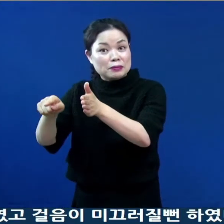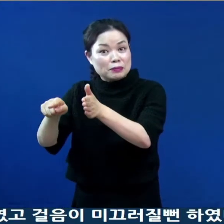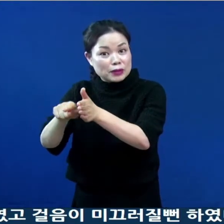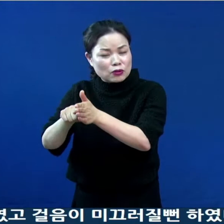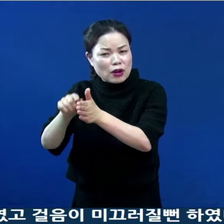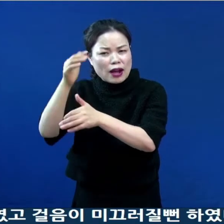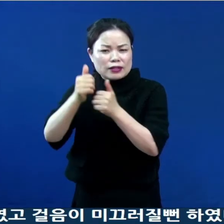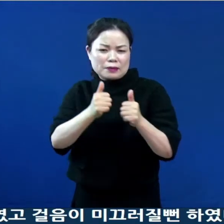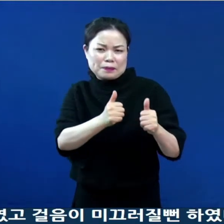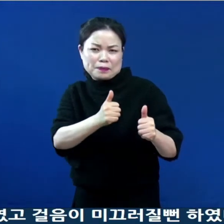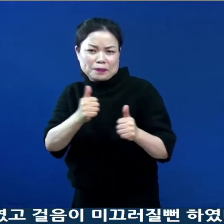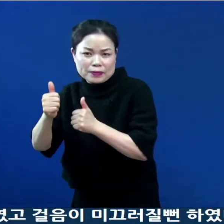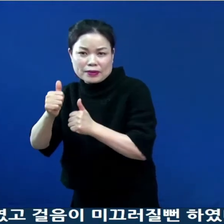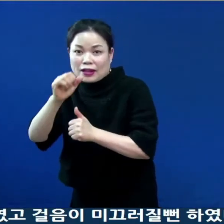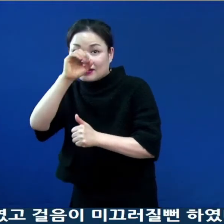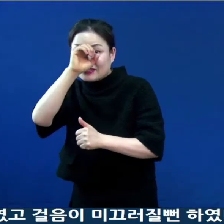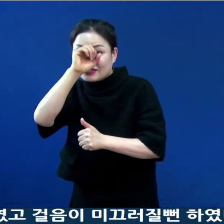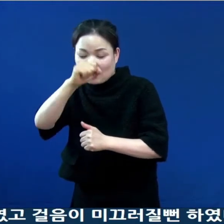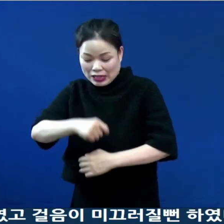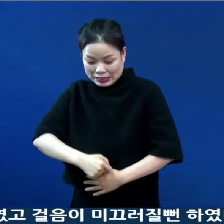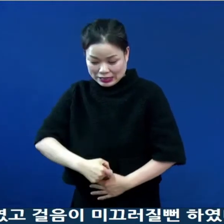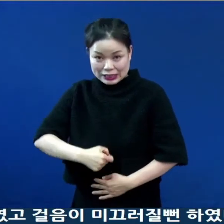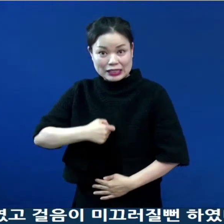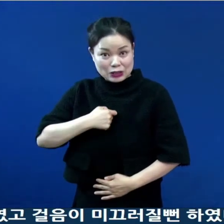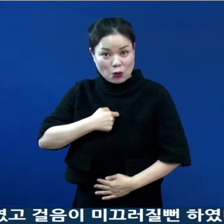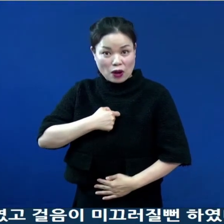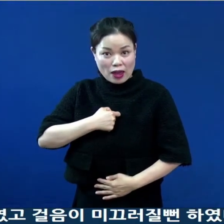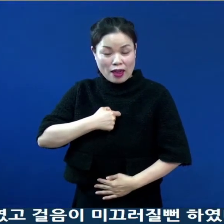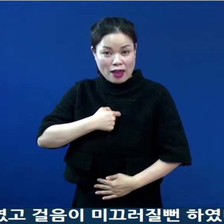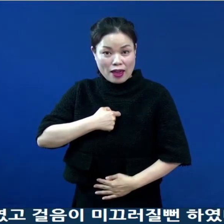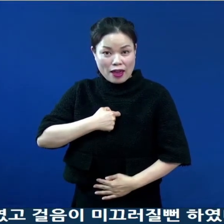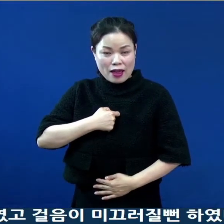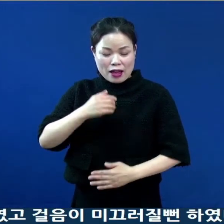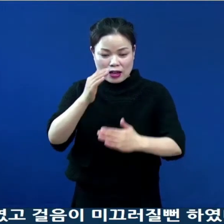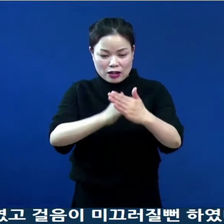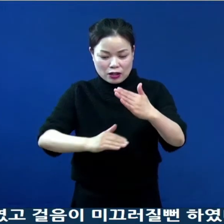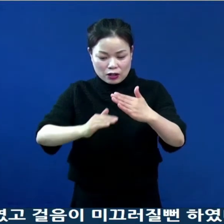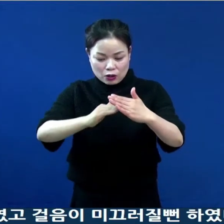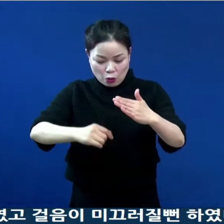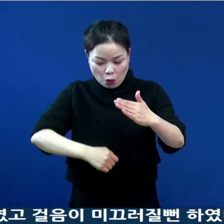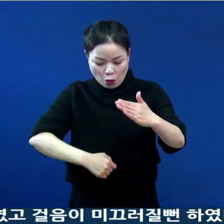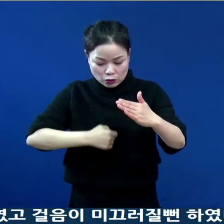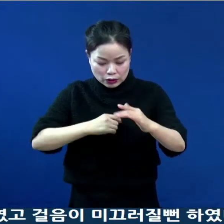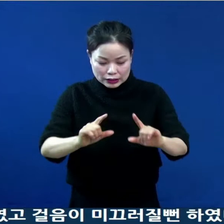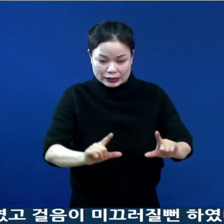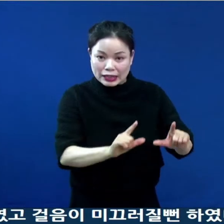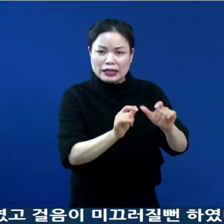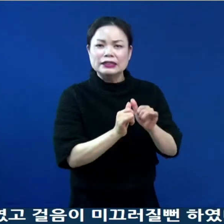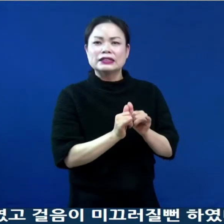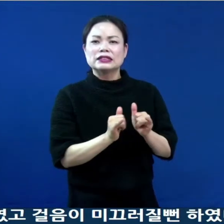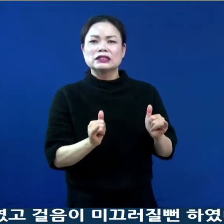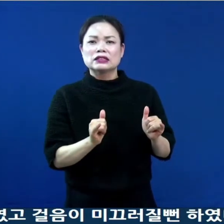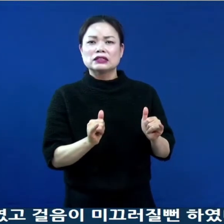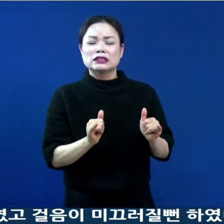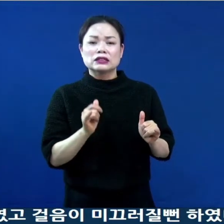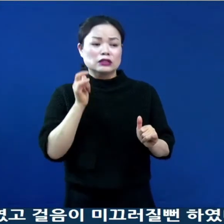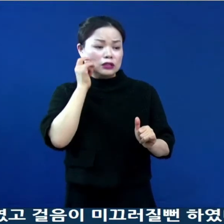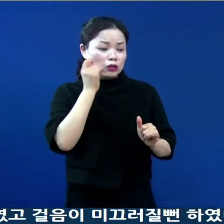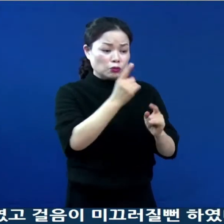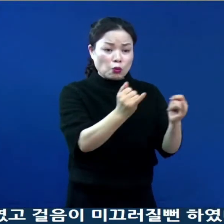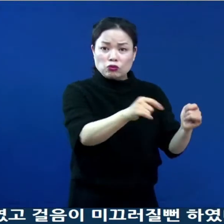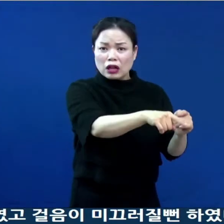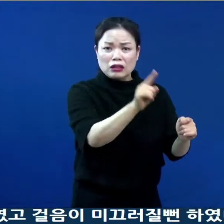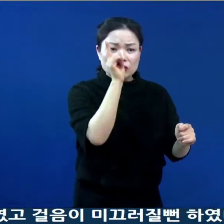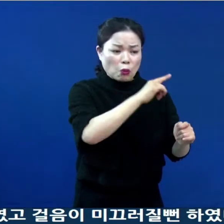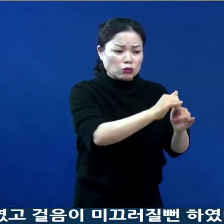하나님을 따르면서 선하게 의롭게 그리고 공의를 행하며 살려는 사람들이 그렇지 못한